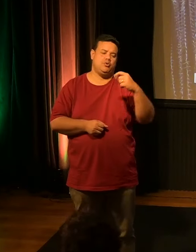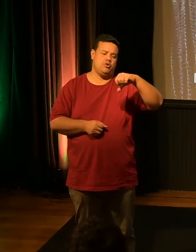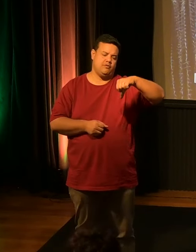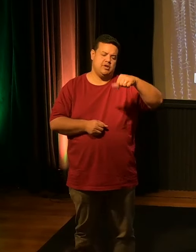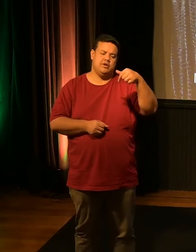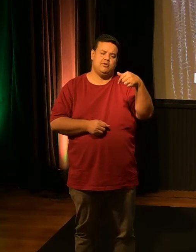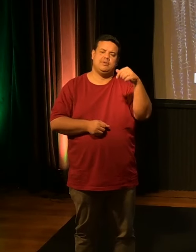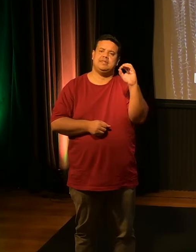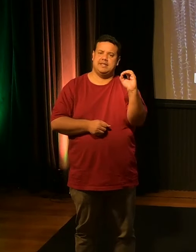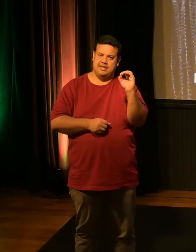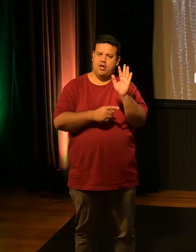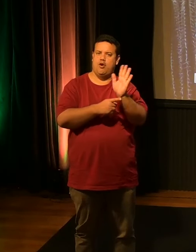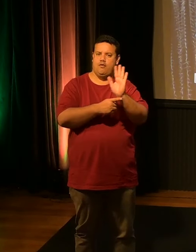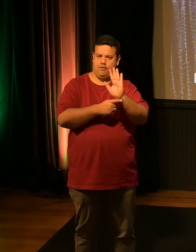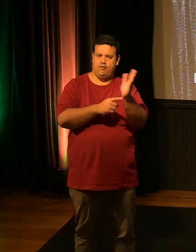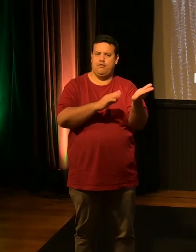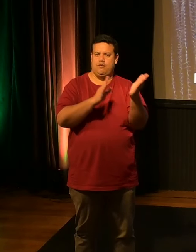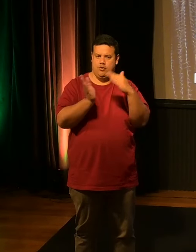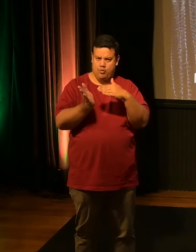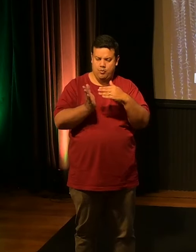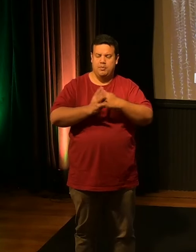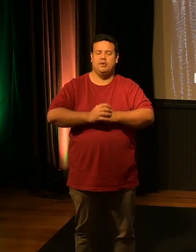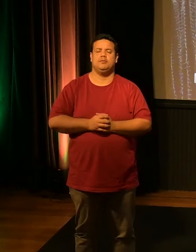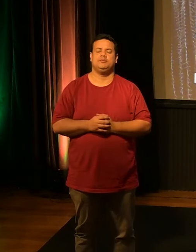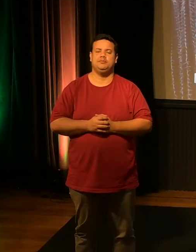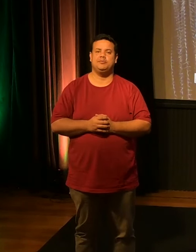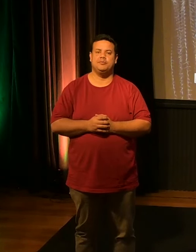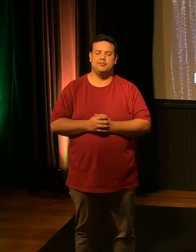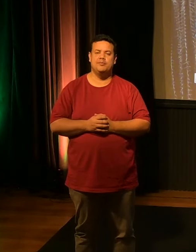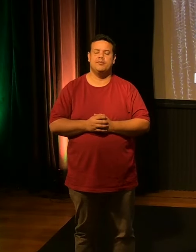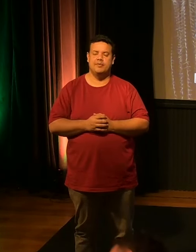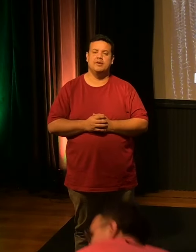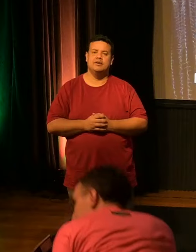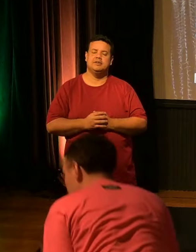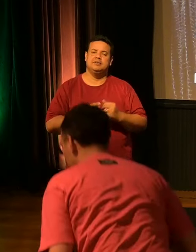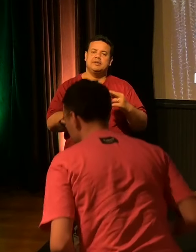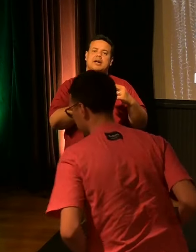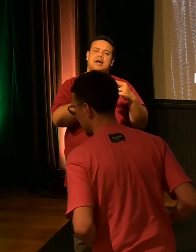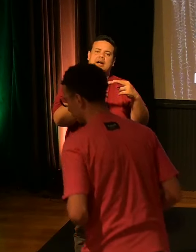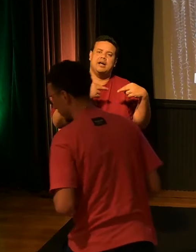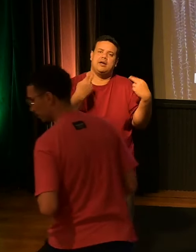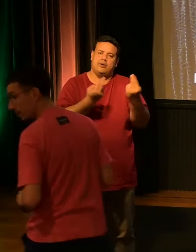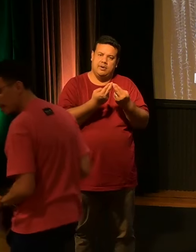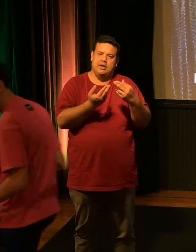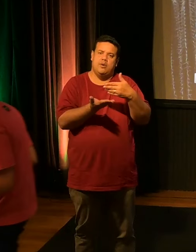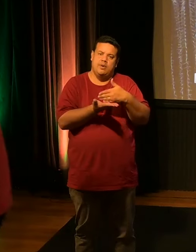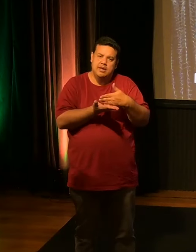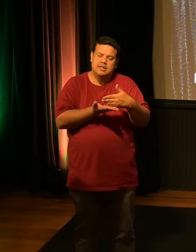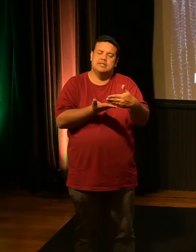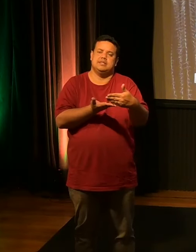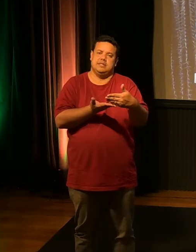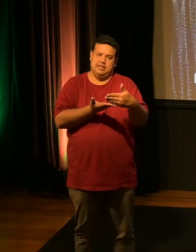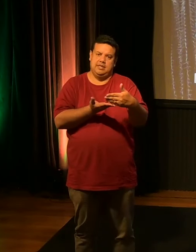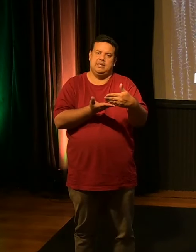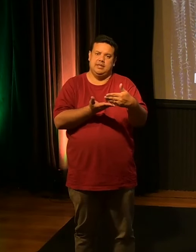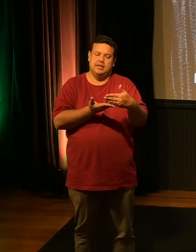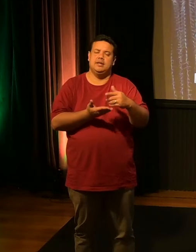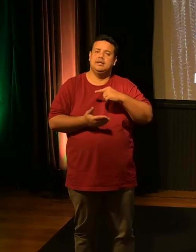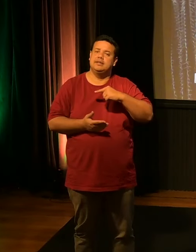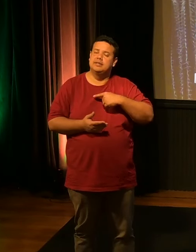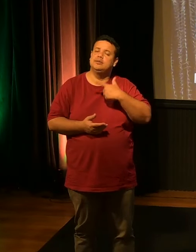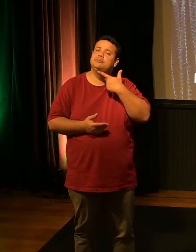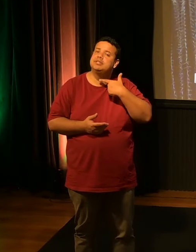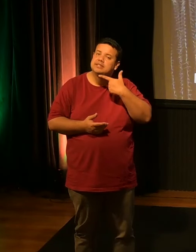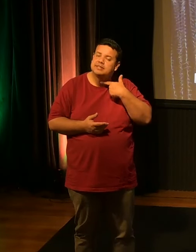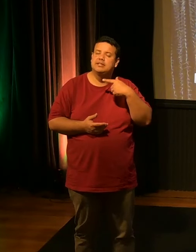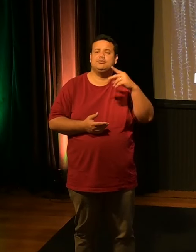1970, o filme. E as sessões, elas iniciam um braço. Um desejo antigo